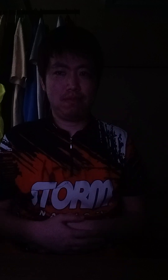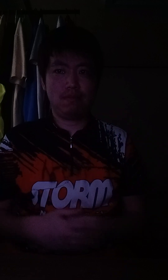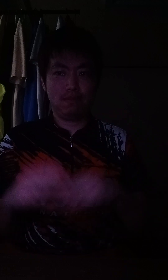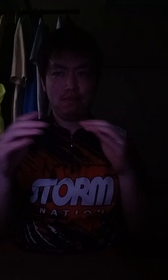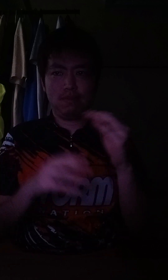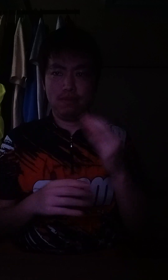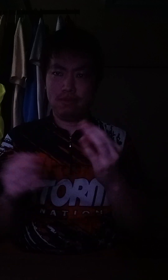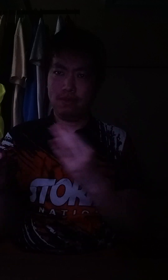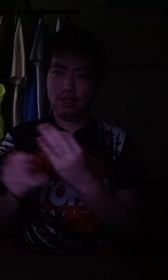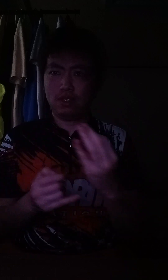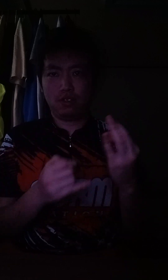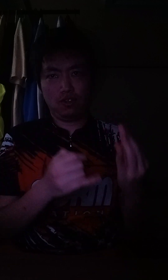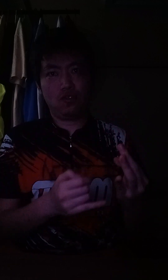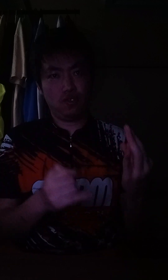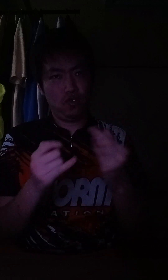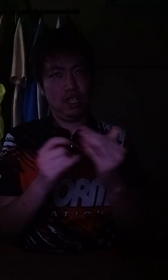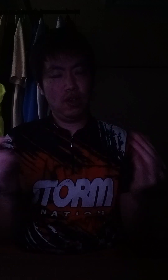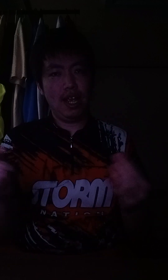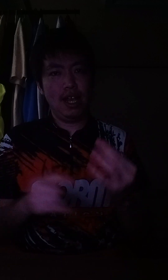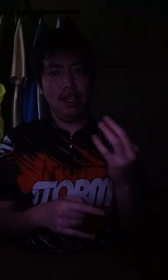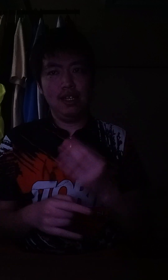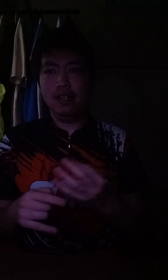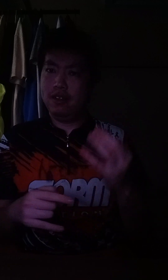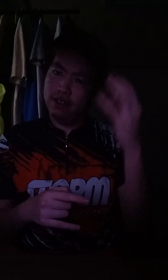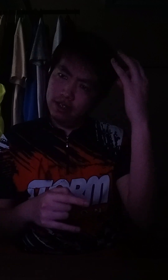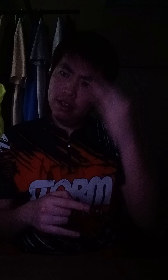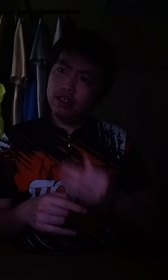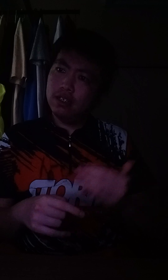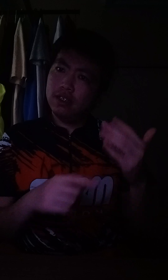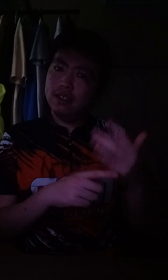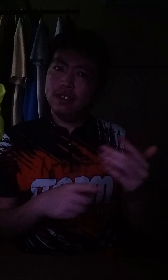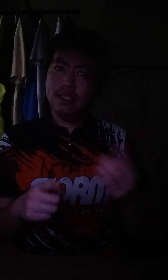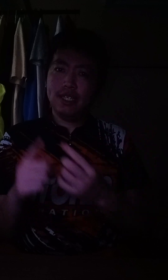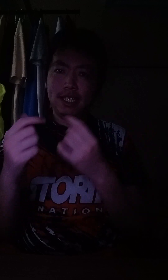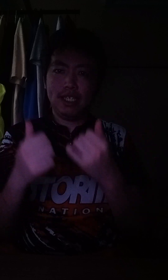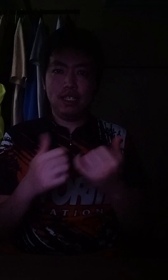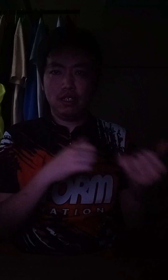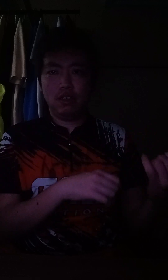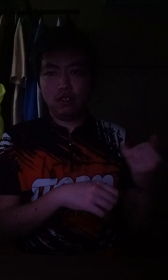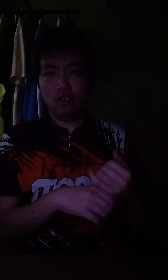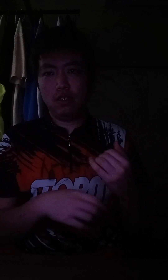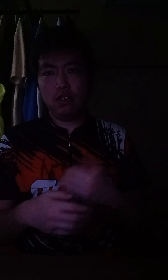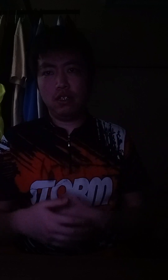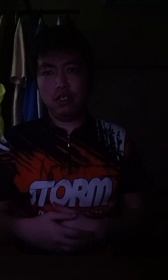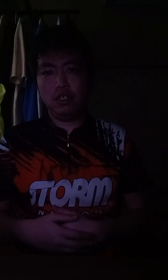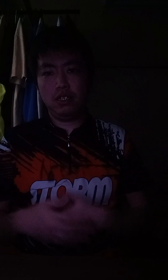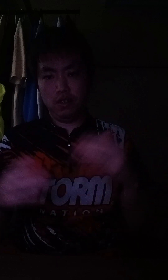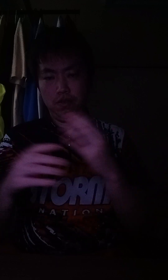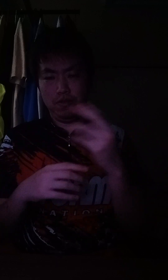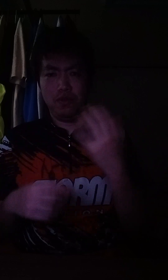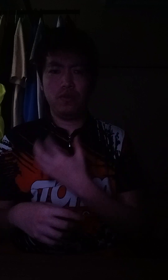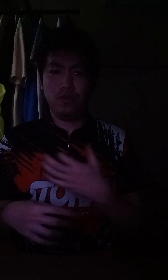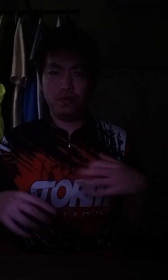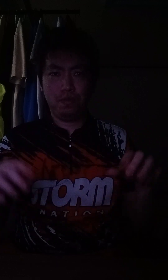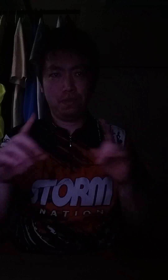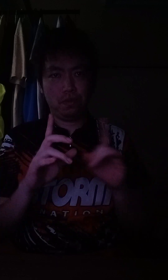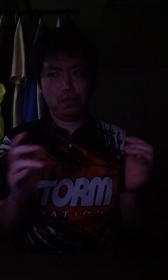고륙종 진단을 받은 조엘과 백혈병 투병 중이던 린지. 두 사람은 소아암 병동에서 처음